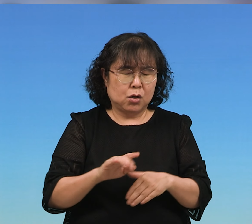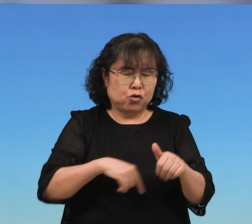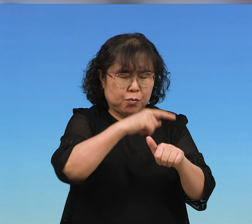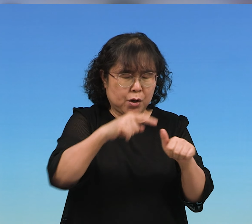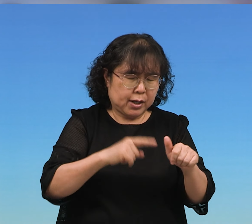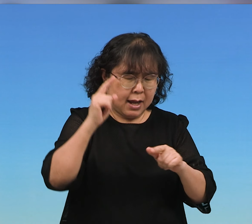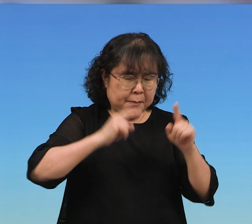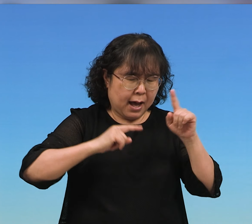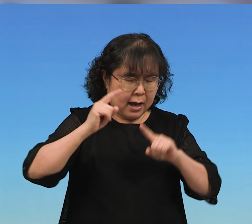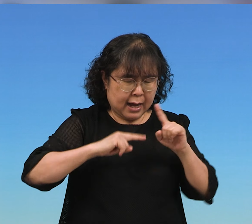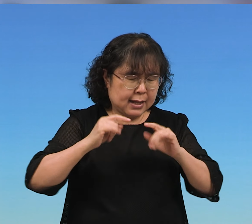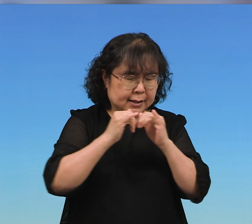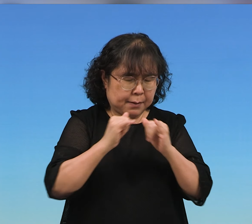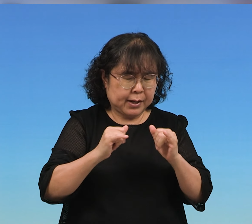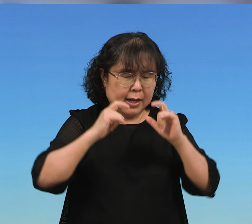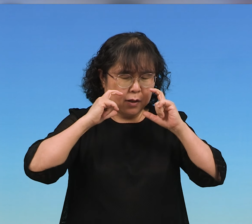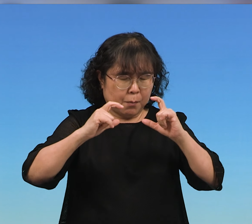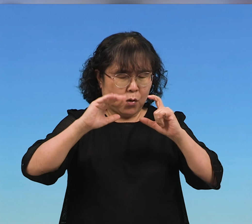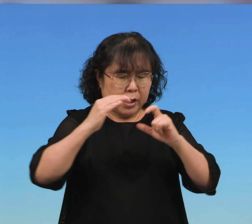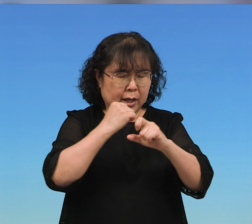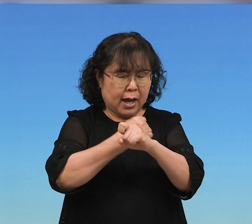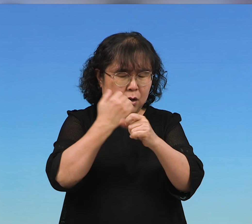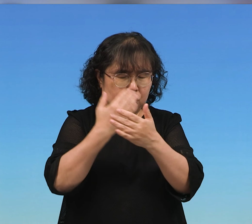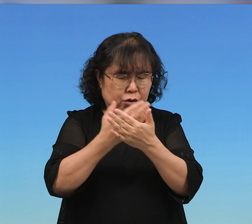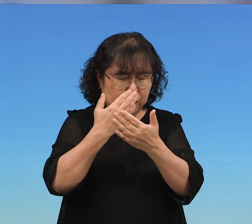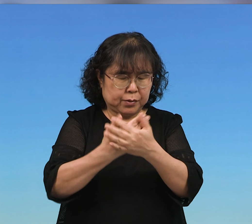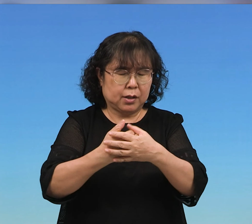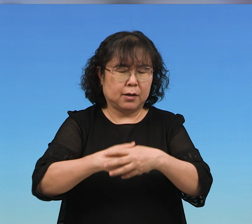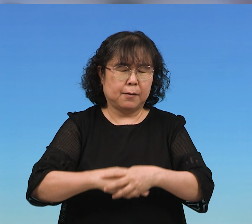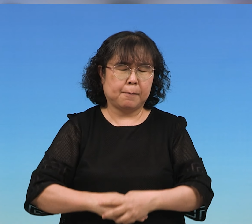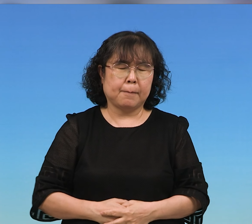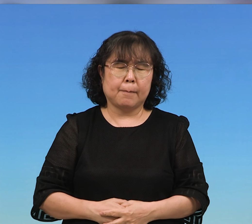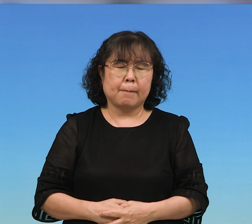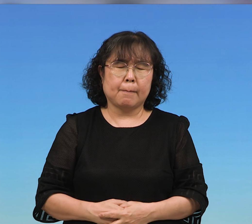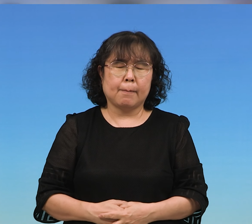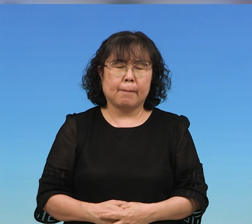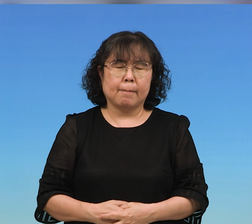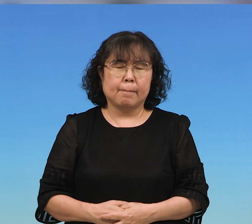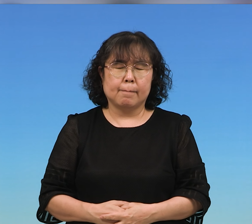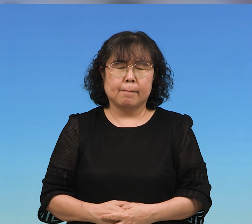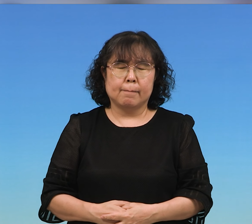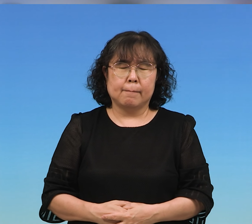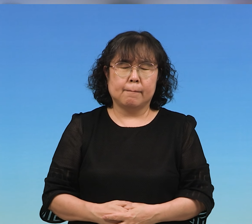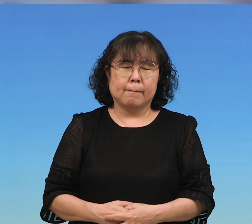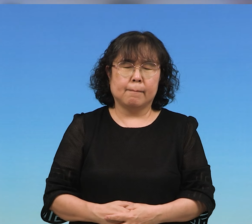상한 많은 사람들에게 선포되어지도록 인도하여 주시옵소서.